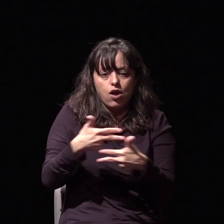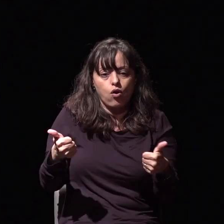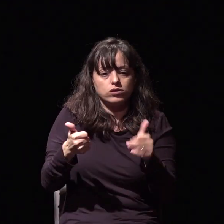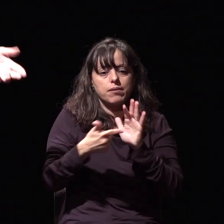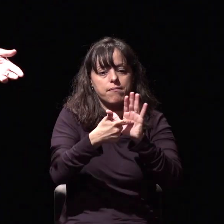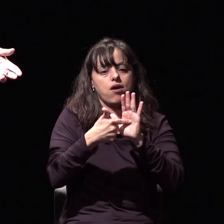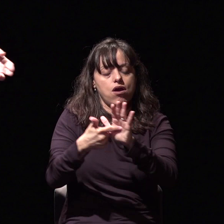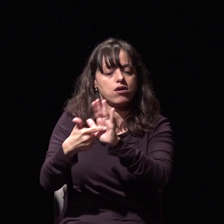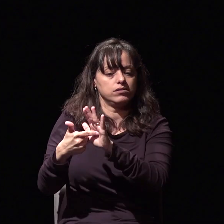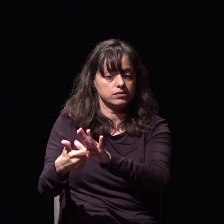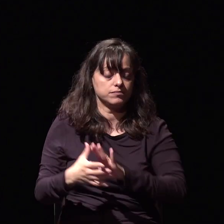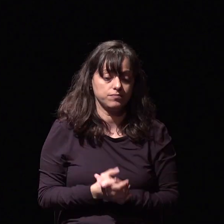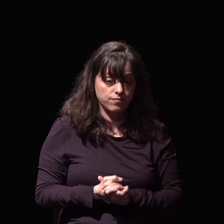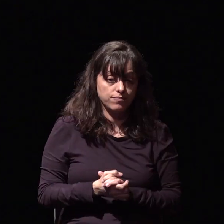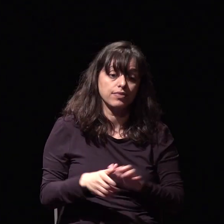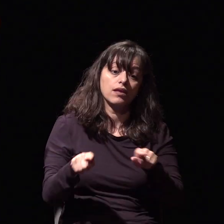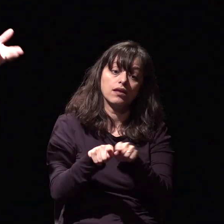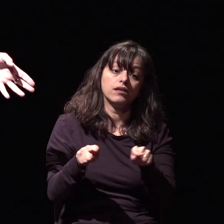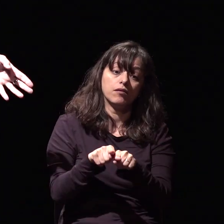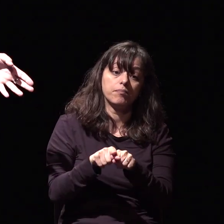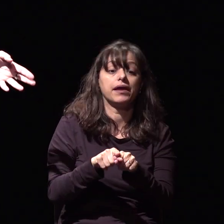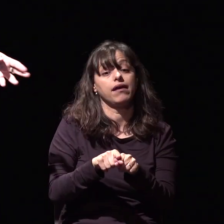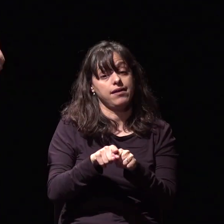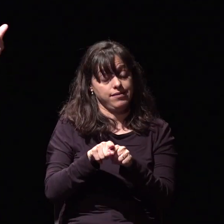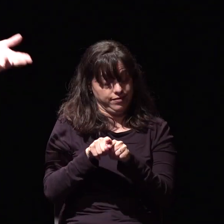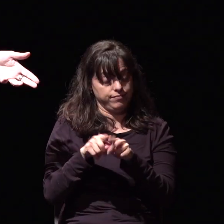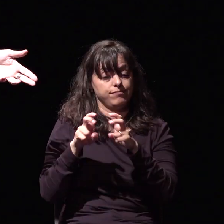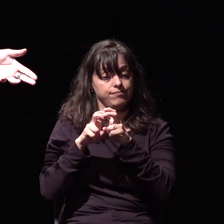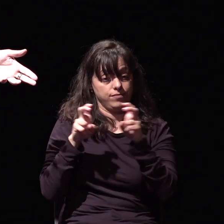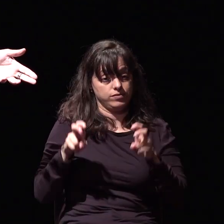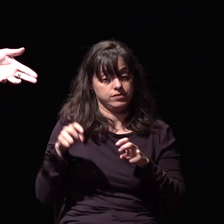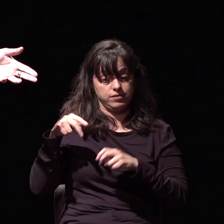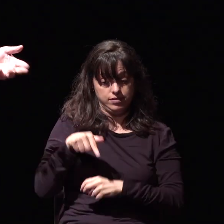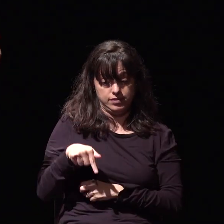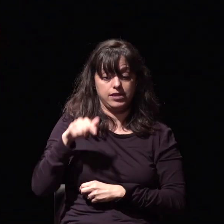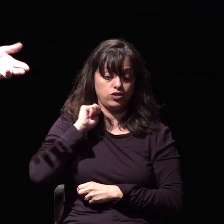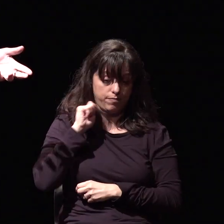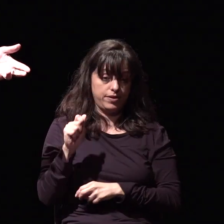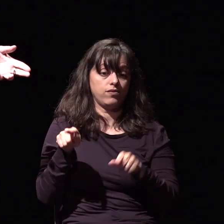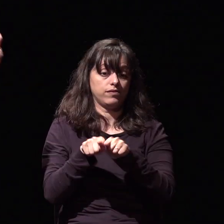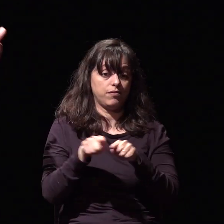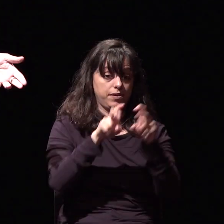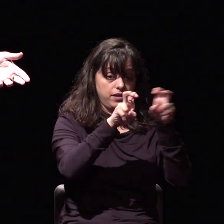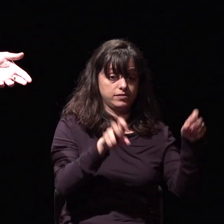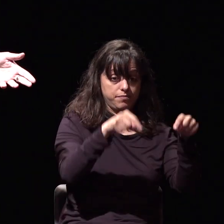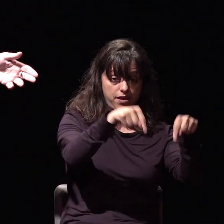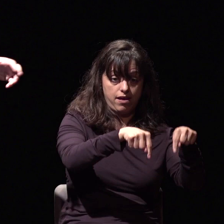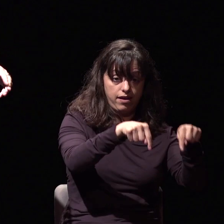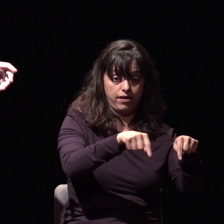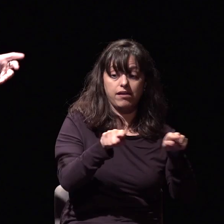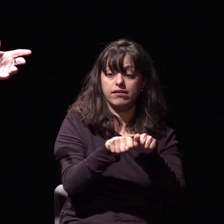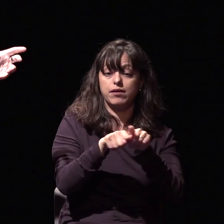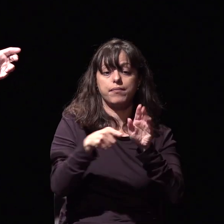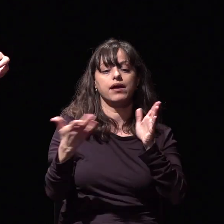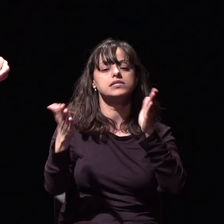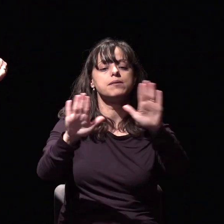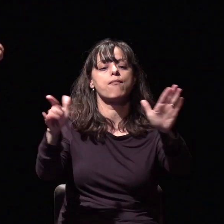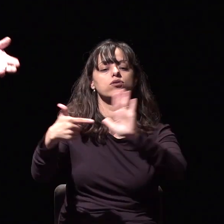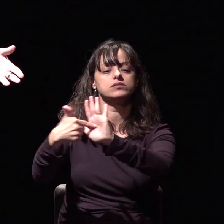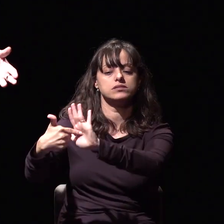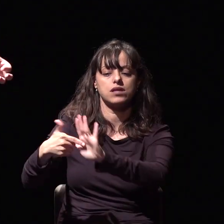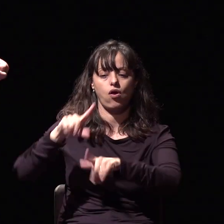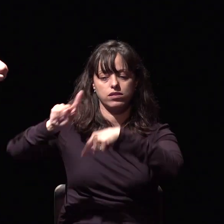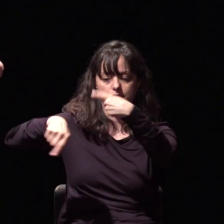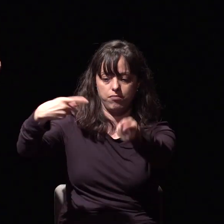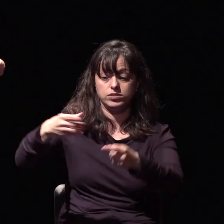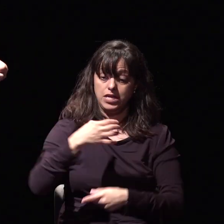exposta. E isso perpassa tanto o Museu da 7 de Abril como esta sede, ou as exposições que foram feitas depois. A